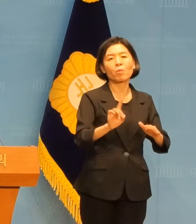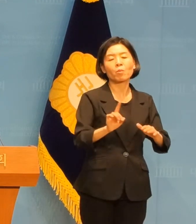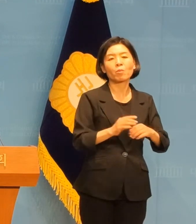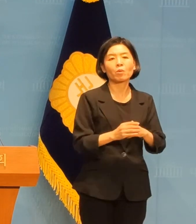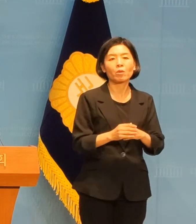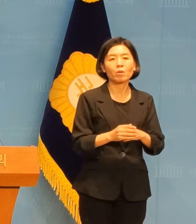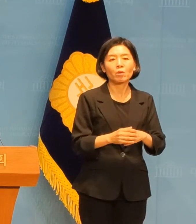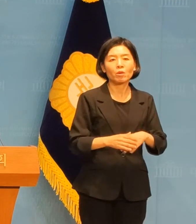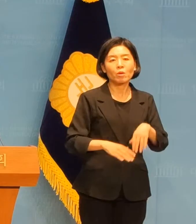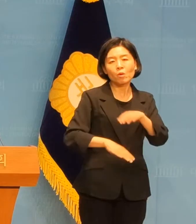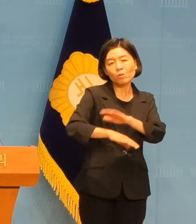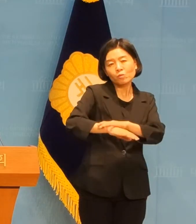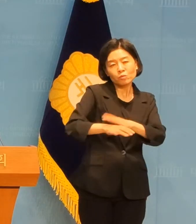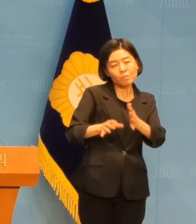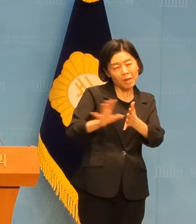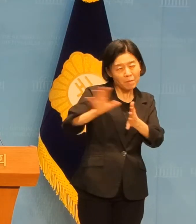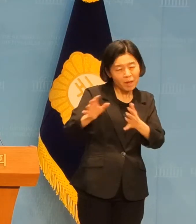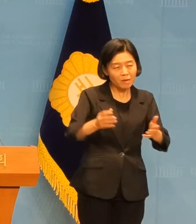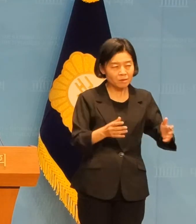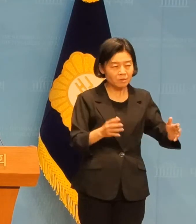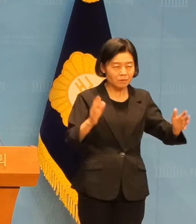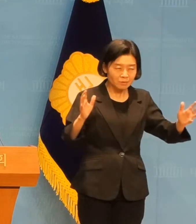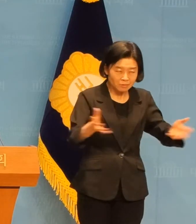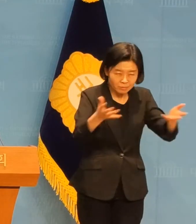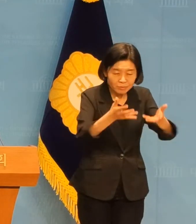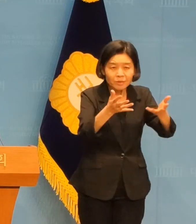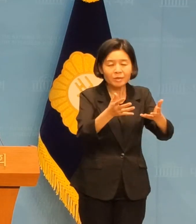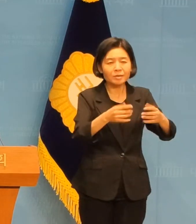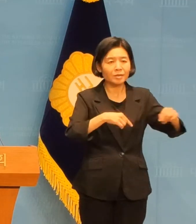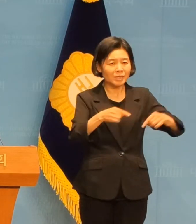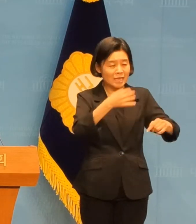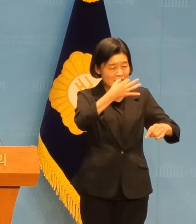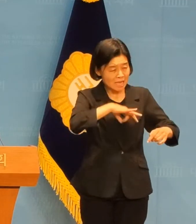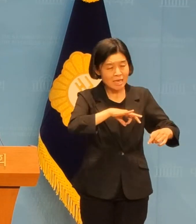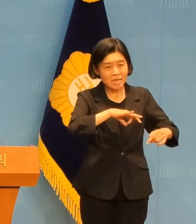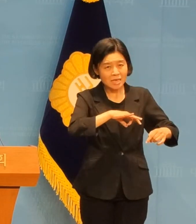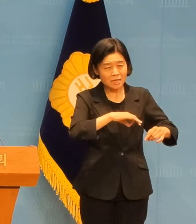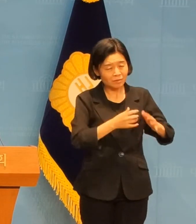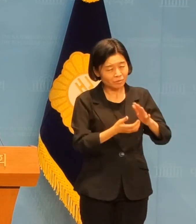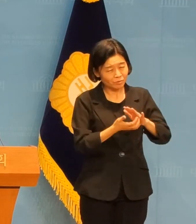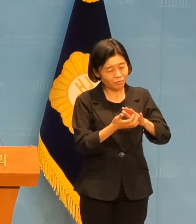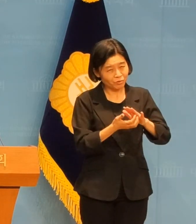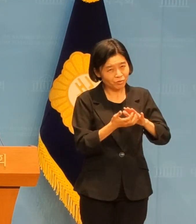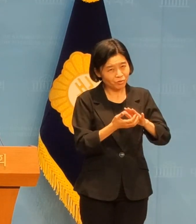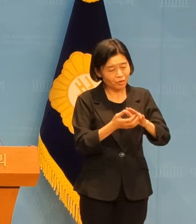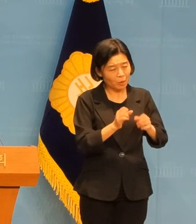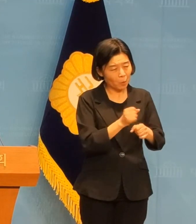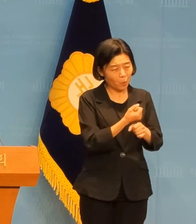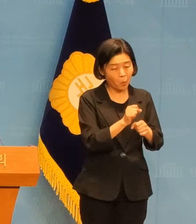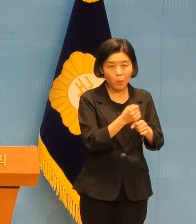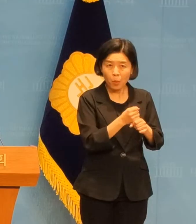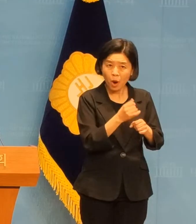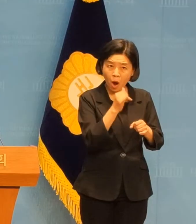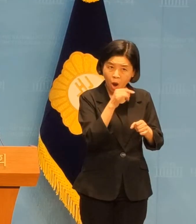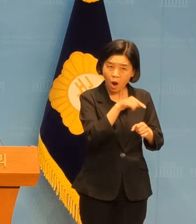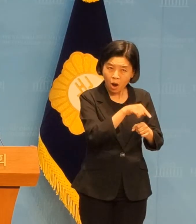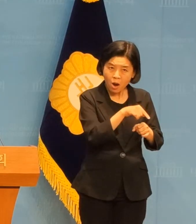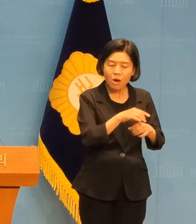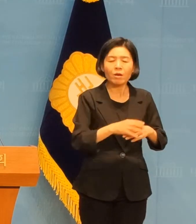극우 보수층을 선동해 정치적 이익을 노리려는 천박한 정치 술수입니까?